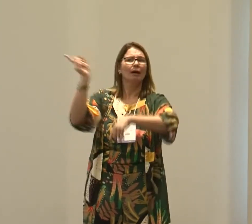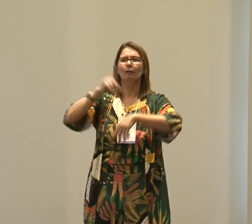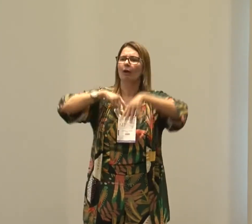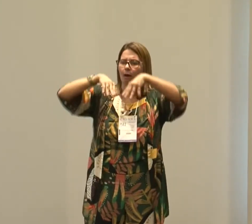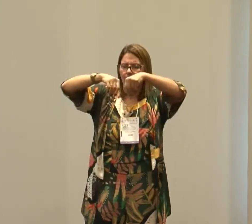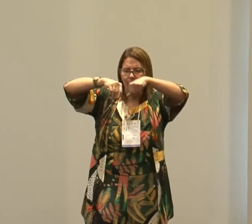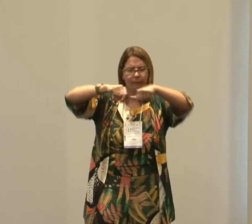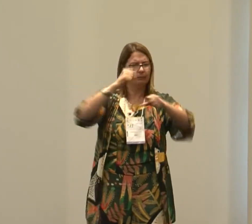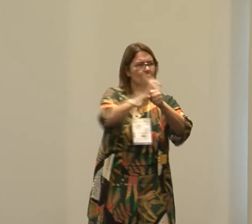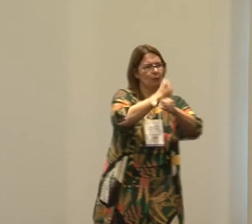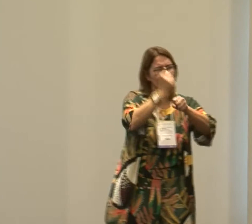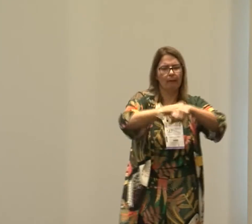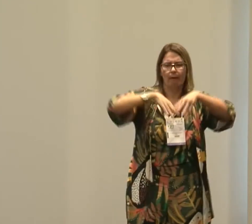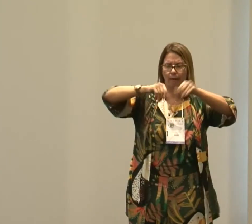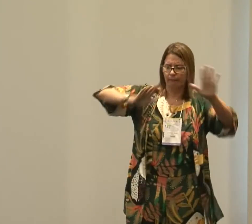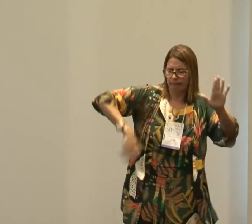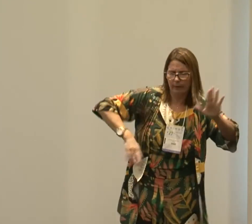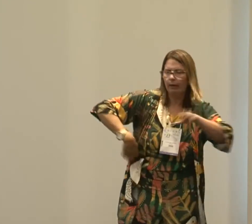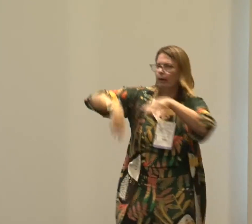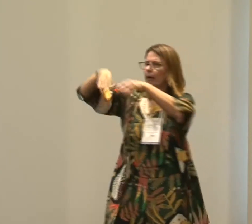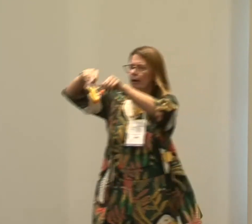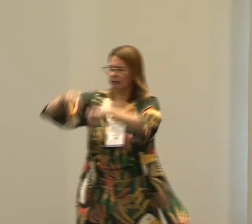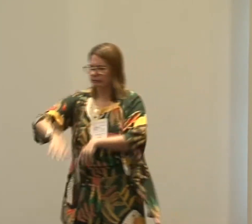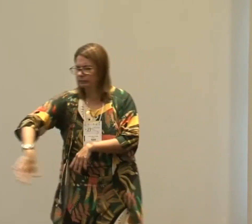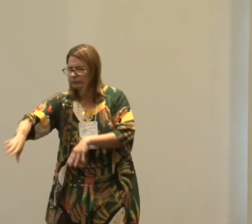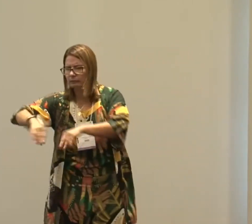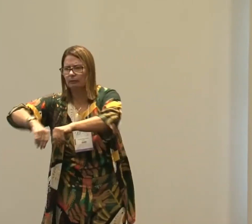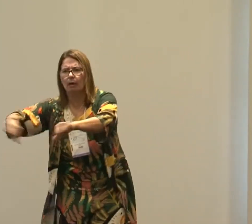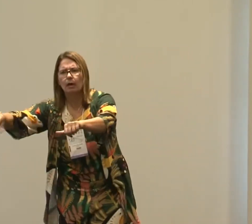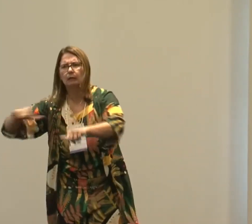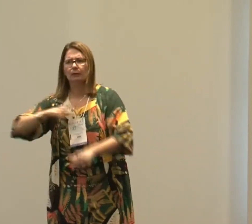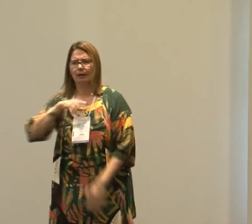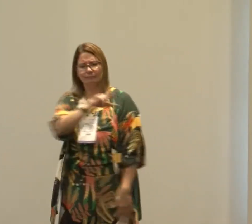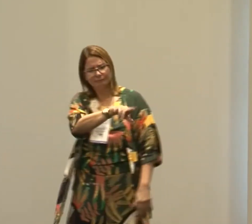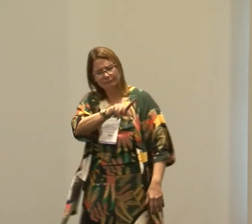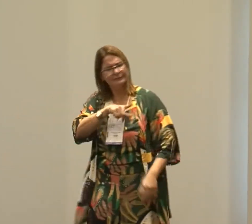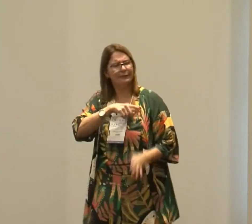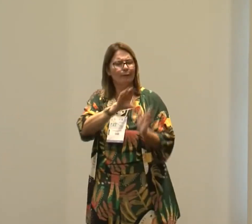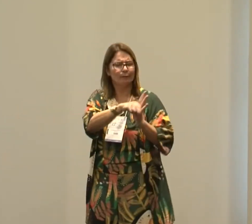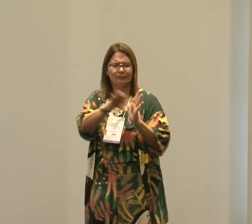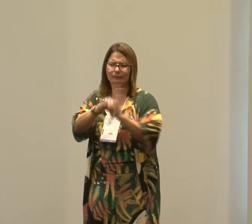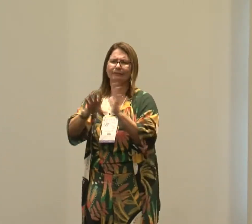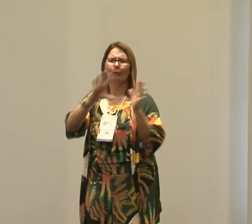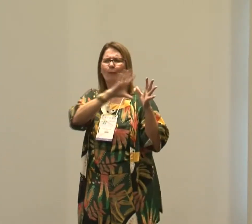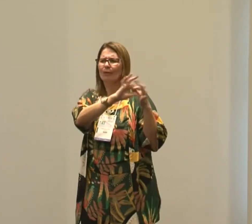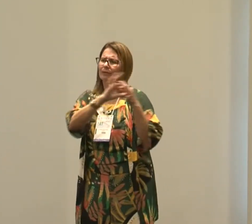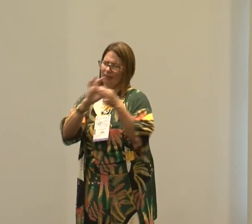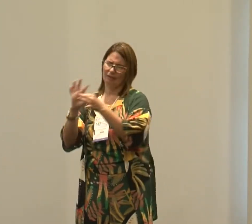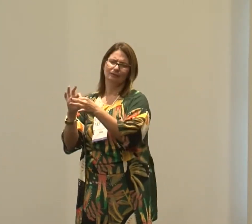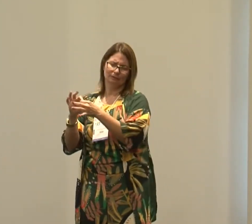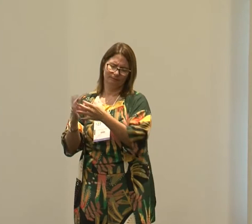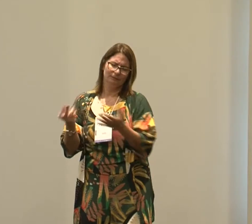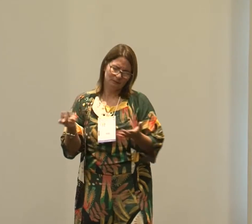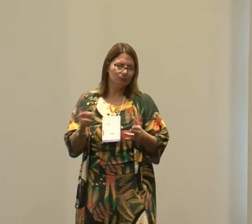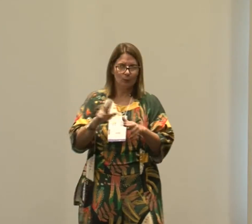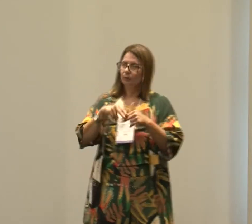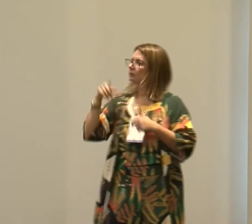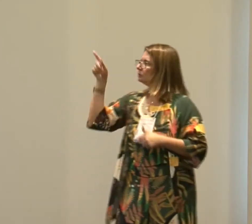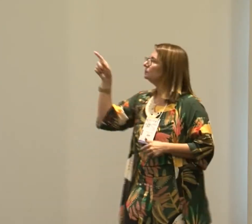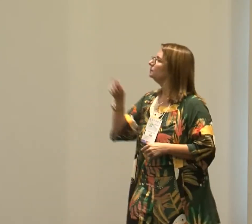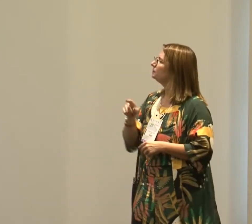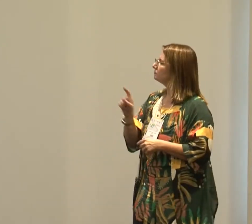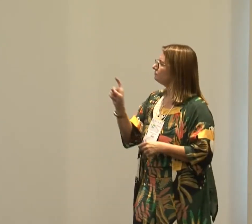um tipo de sinal. Quando se faz esse sinal, pode significar areia de construção, areia de praia, pode significar terra, muitos